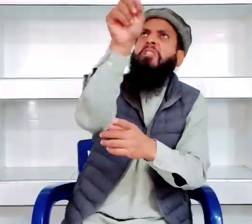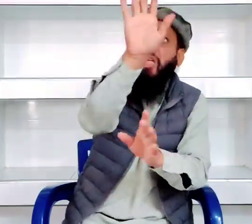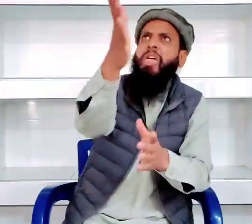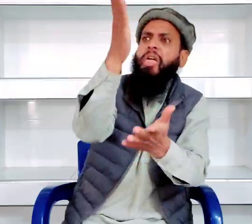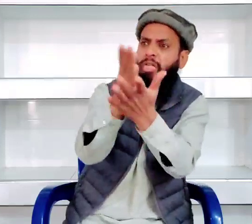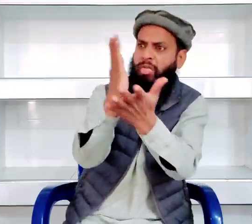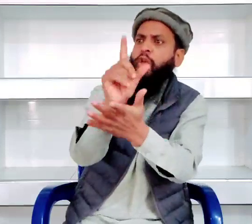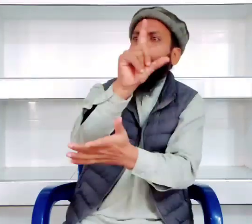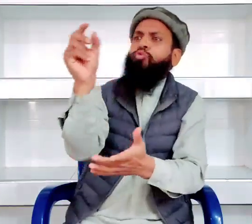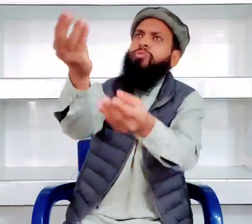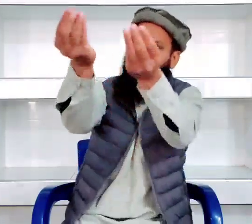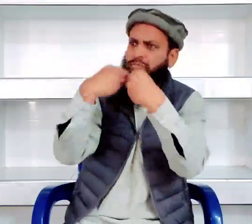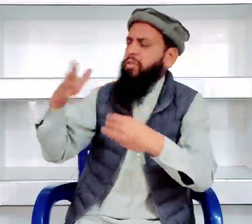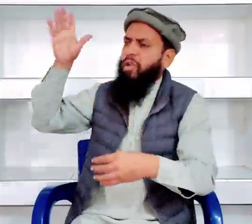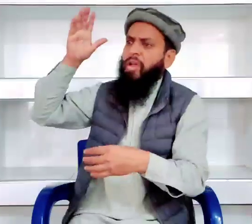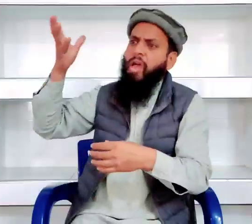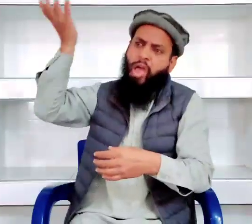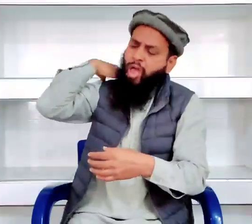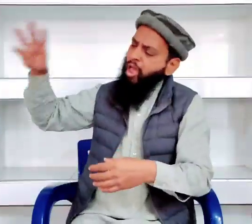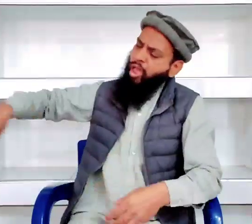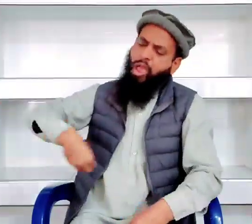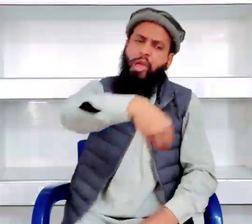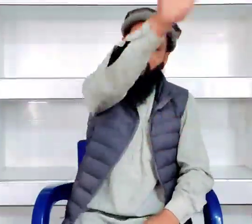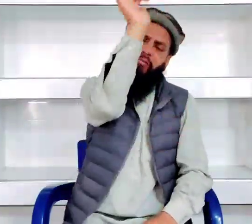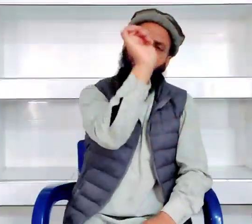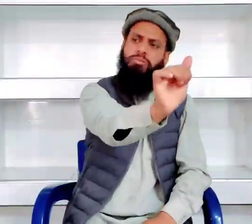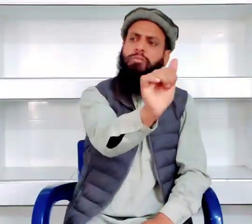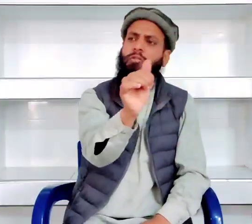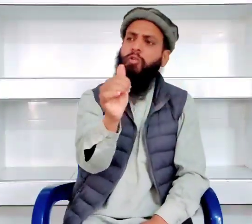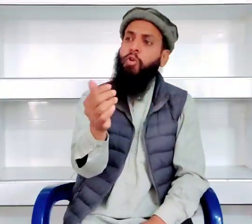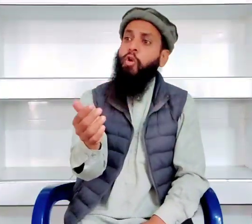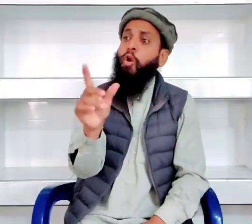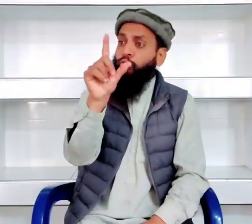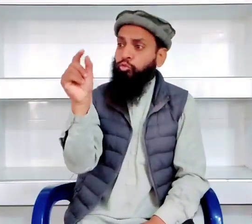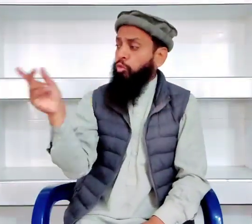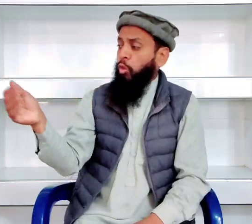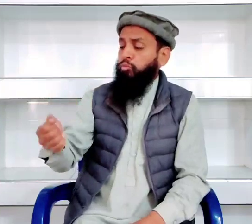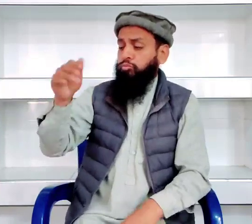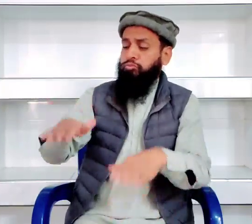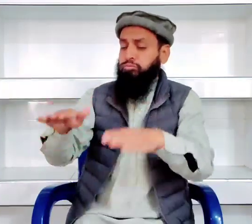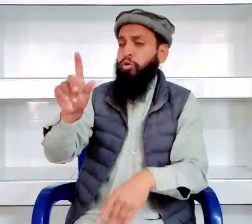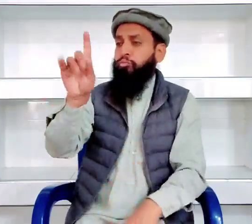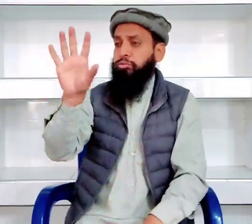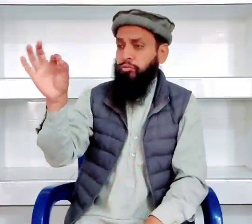ਢਾਈ ਮਹੀਨੇ ਇਹਦੇ ਚੋਂ ਨਿਕਲੇ ਤਰੇ ਮਹੀਨੇ ਇਹਦੇ ਚੋਂ ਜੋ ਵੀ ਨਿਕਲ ਆਏ ਉਹ ਤੇਰਾ ਤੇ ਮੈਨੂੰ ਤੂੰ ਪੱਕਾ ਢਾਈ ਮਹੀਨੇ ਗੋਸ਼ ਦੇਣਾ